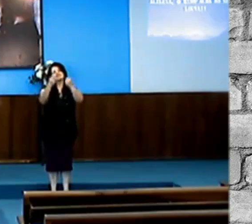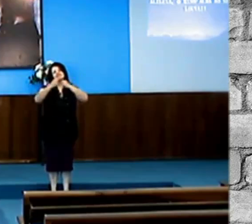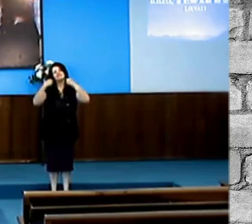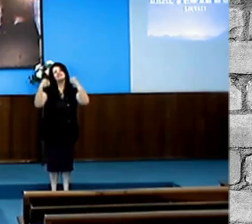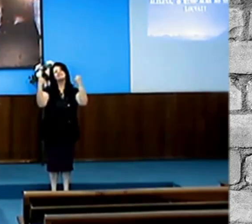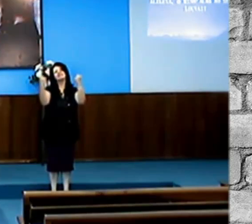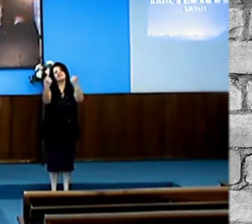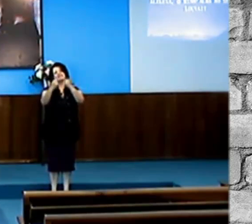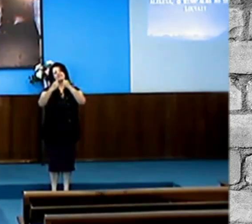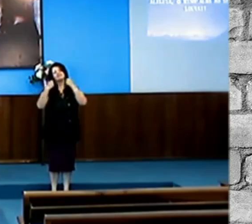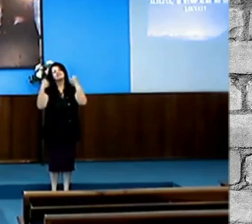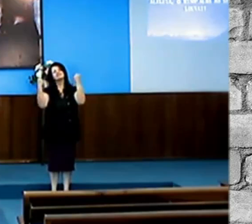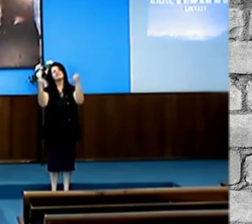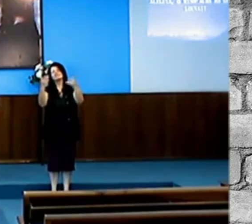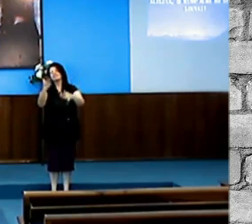Aleluia.